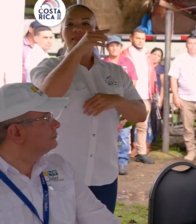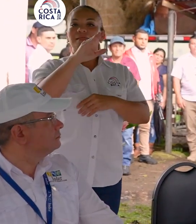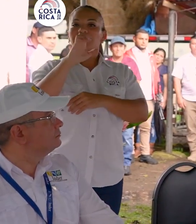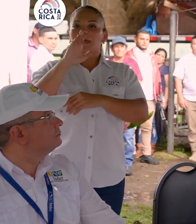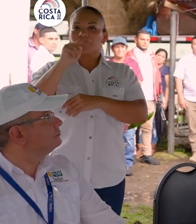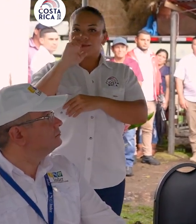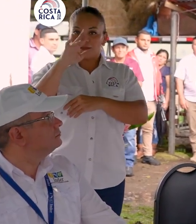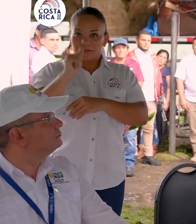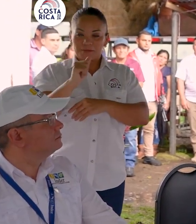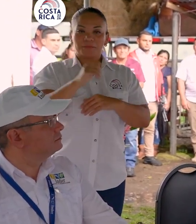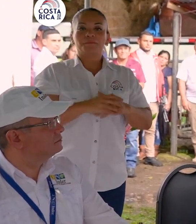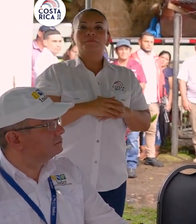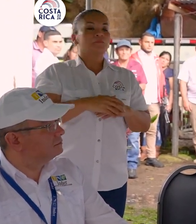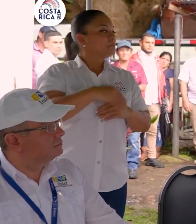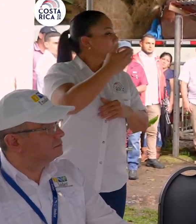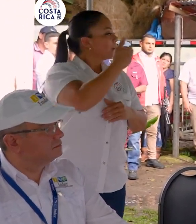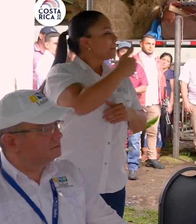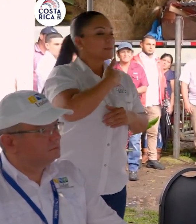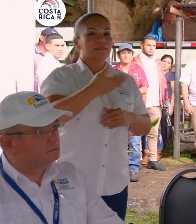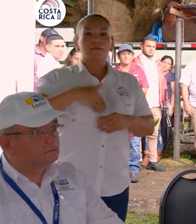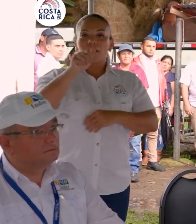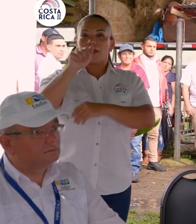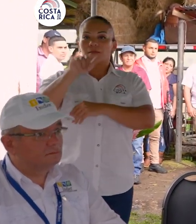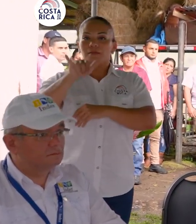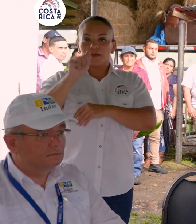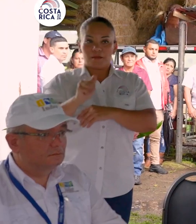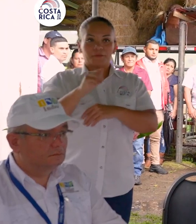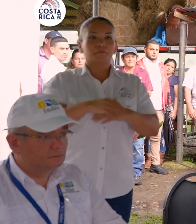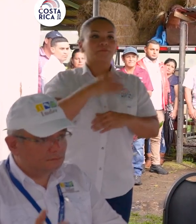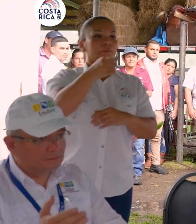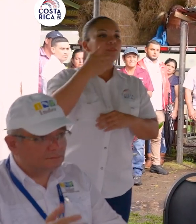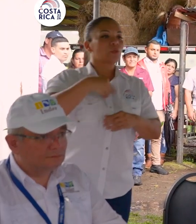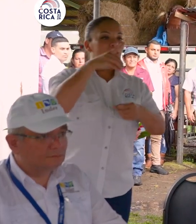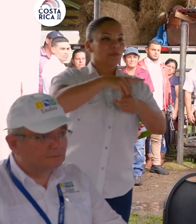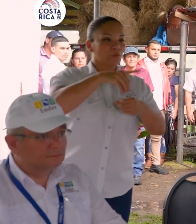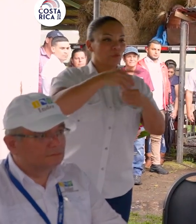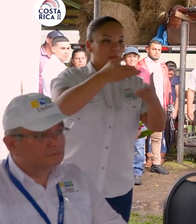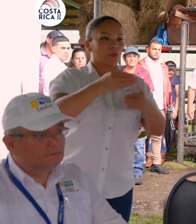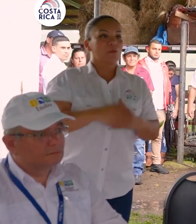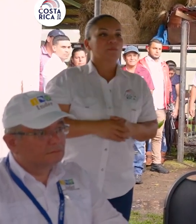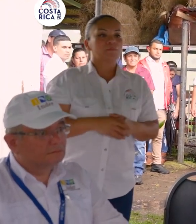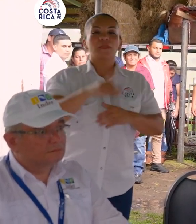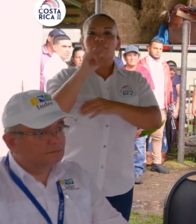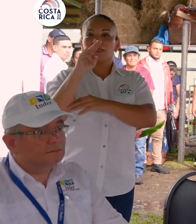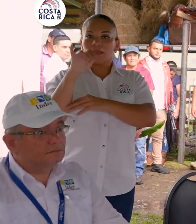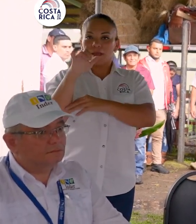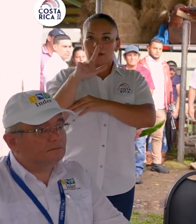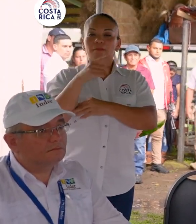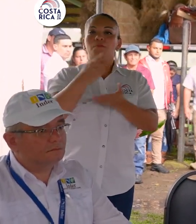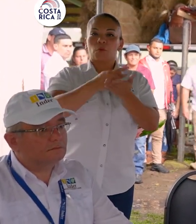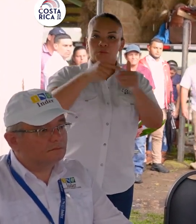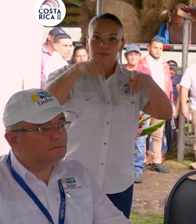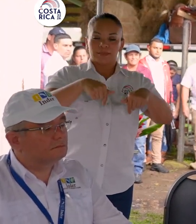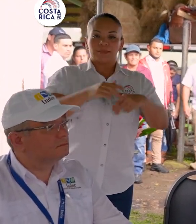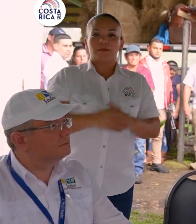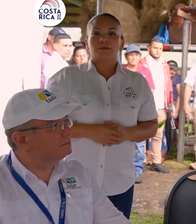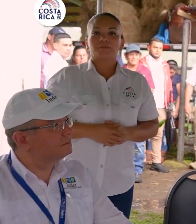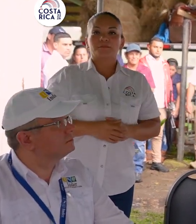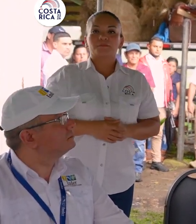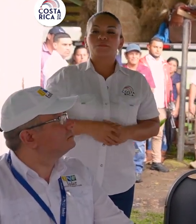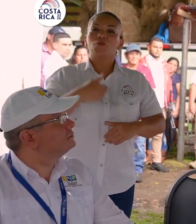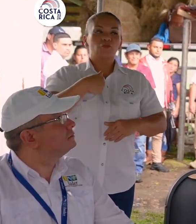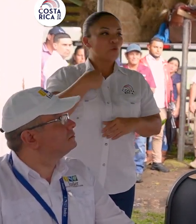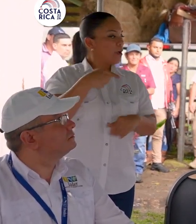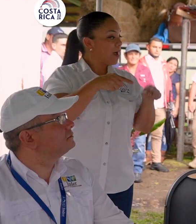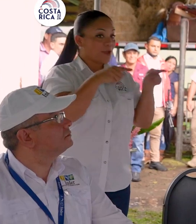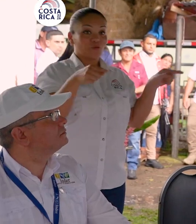Senara, el presidente de Acueductos Alcantarillados, el señor diputado don Daniel de la provincia. Y yo a ellos les